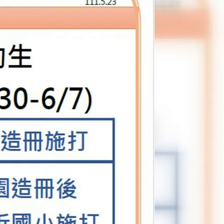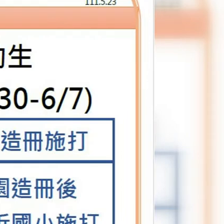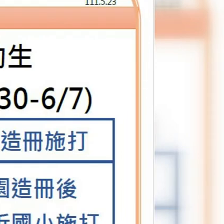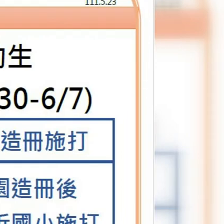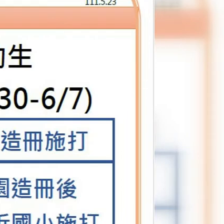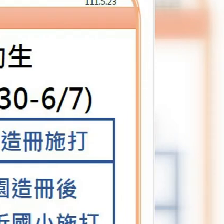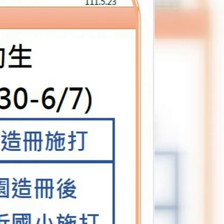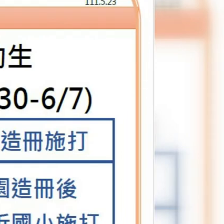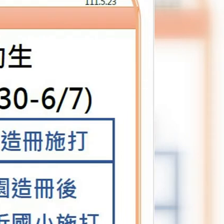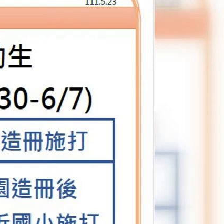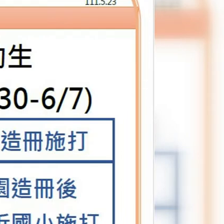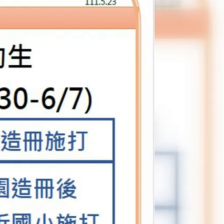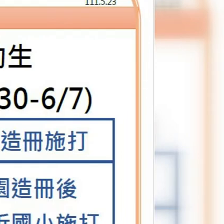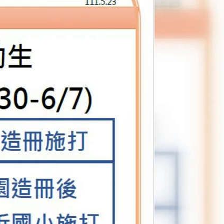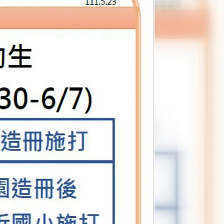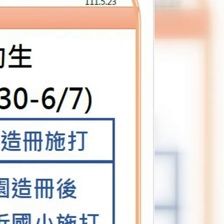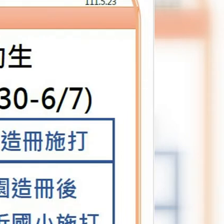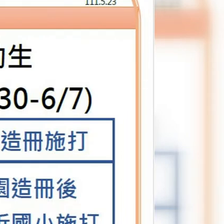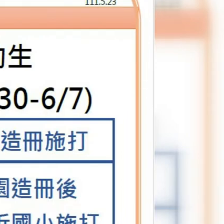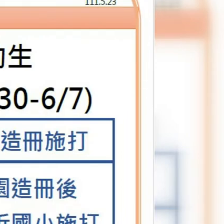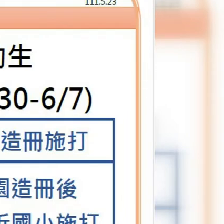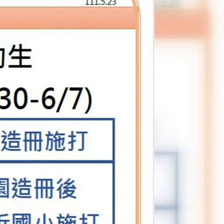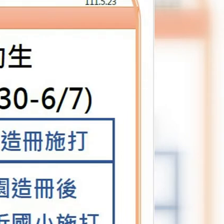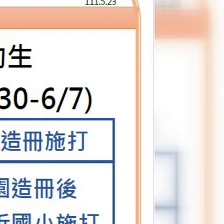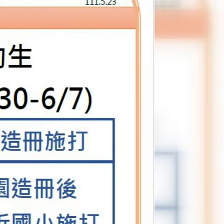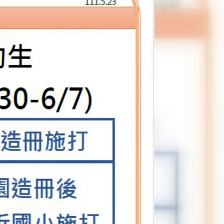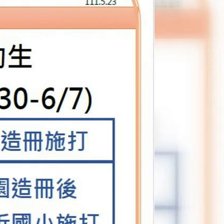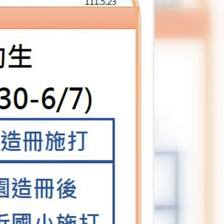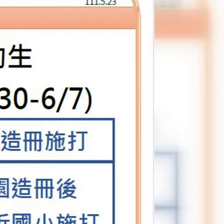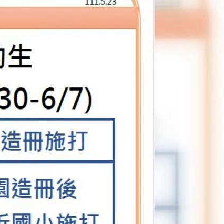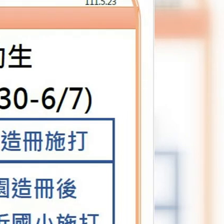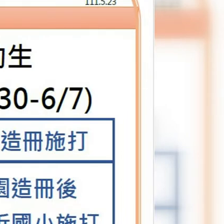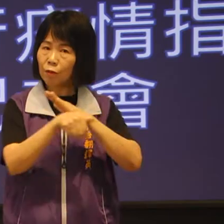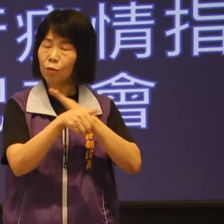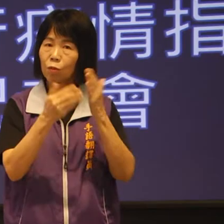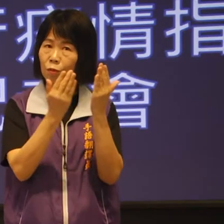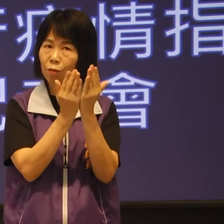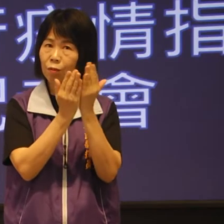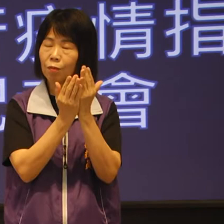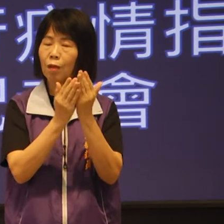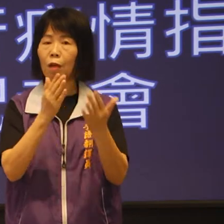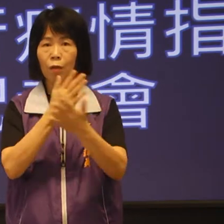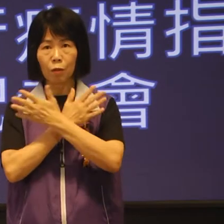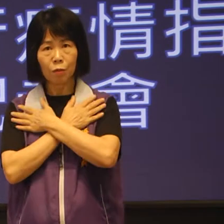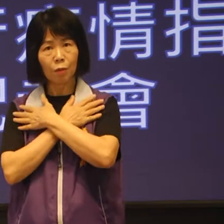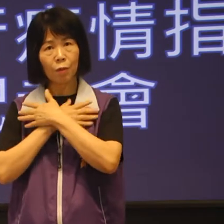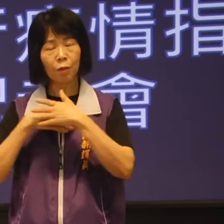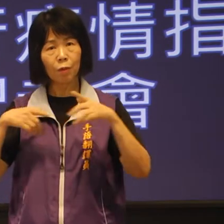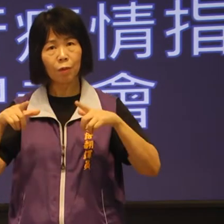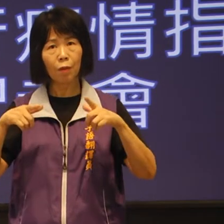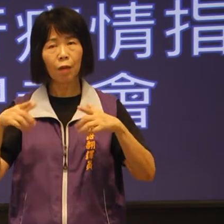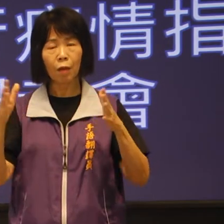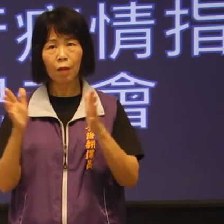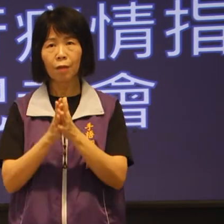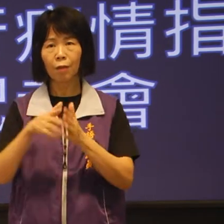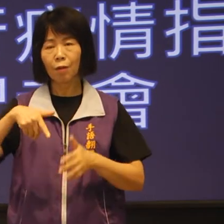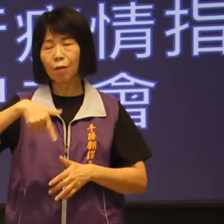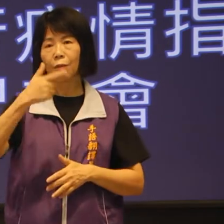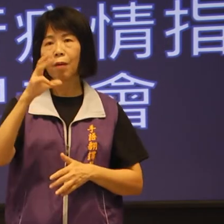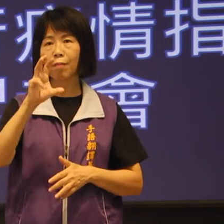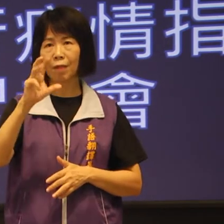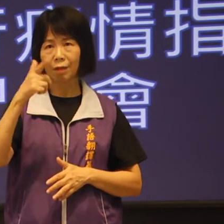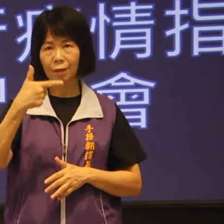取。 跟大家报告，今天入园入学的孩子在幼儿园的部分有686